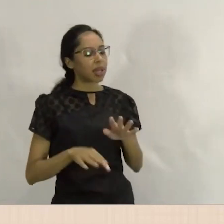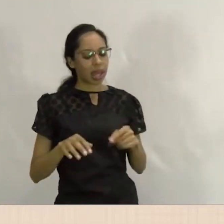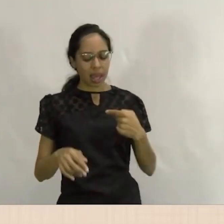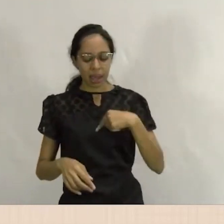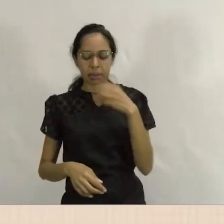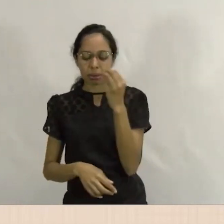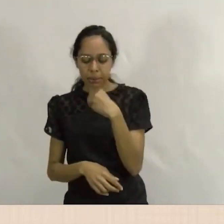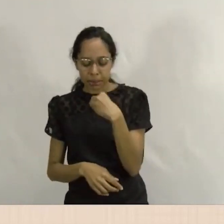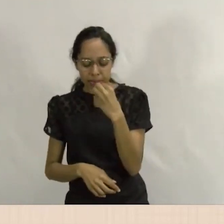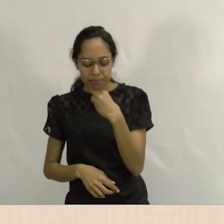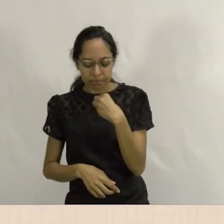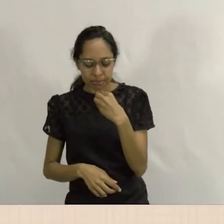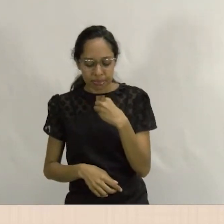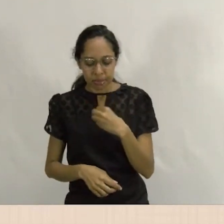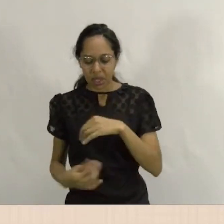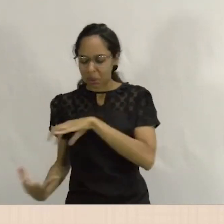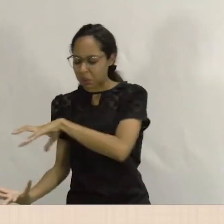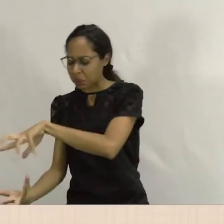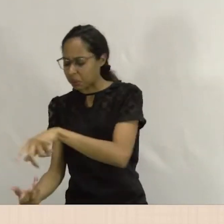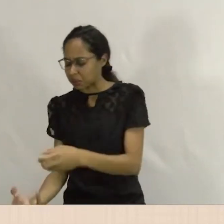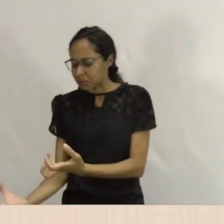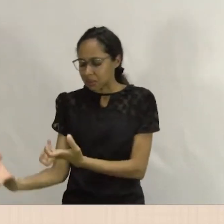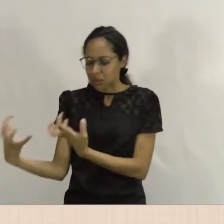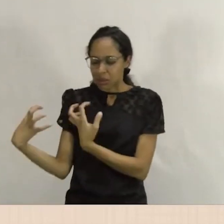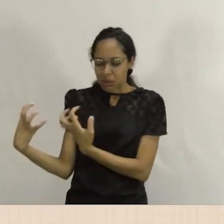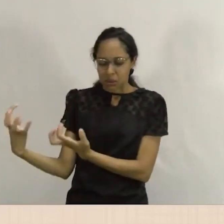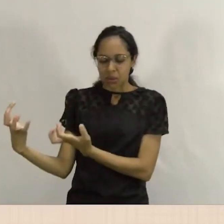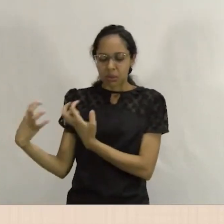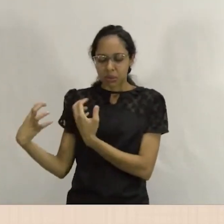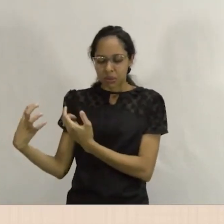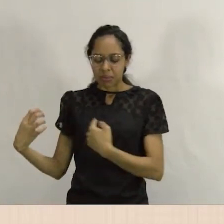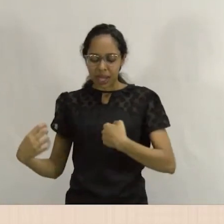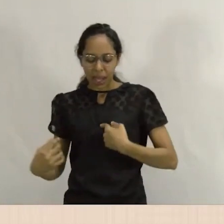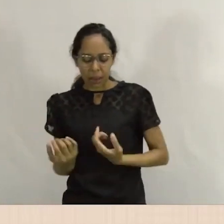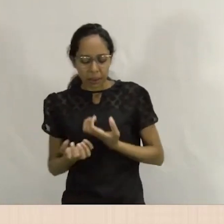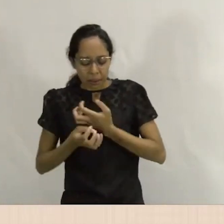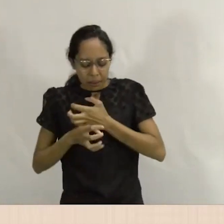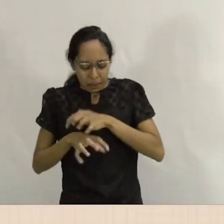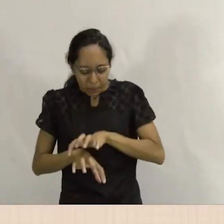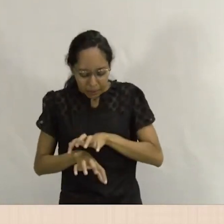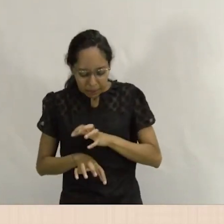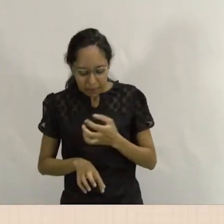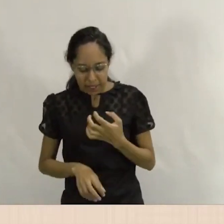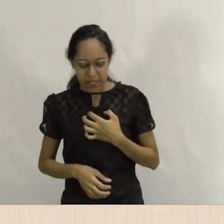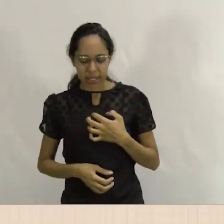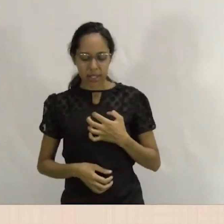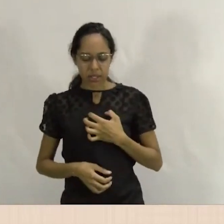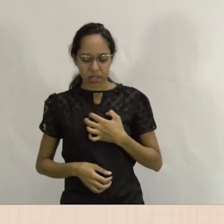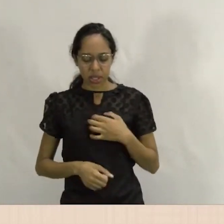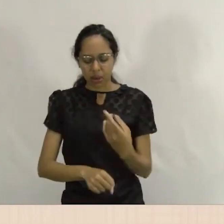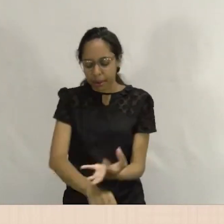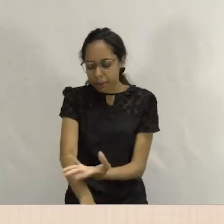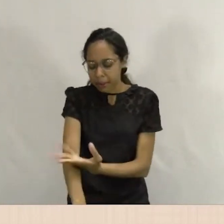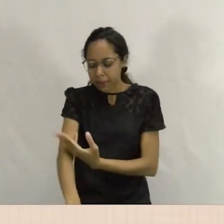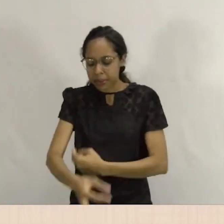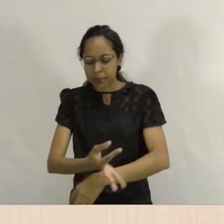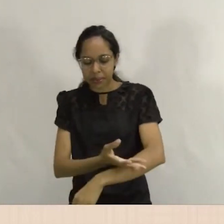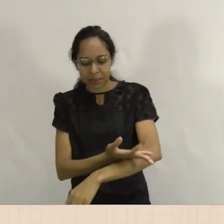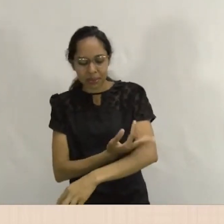Com toda a pressão do mundo, com o vazio que eu sinto, as minhas emoções estão